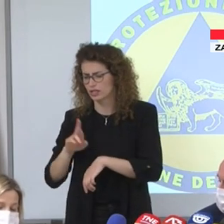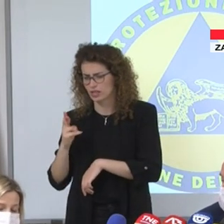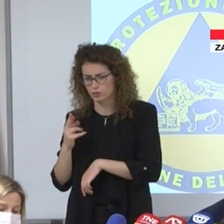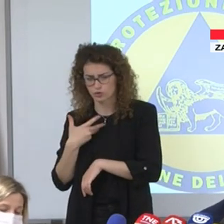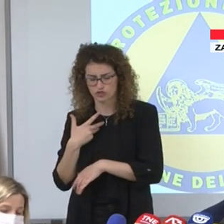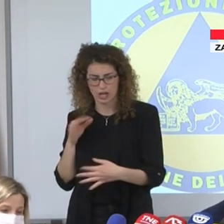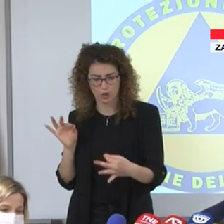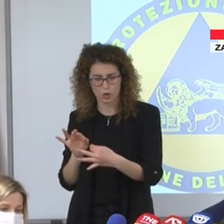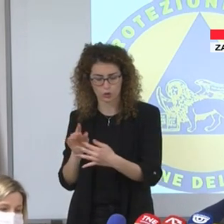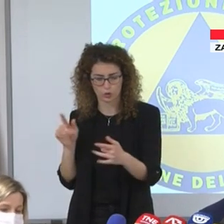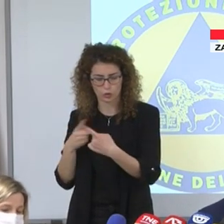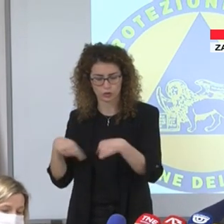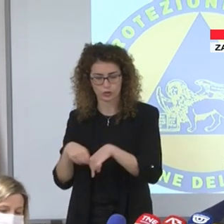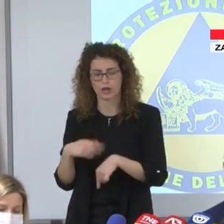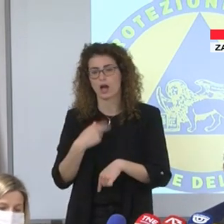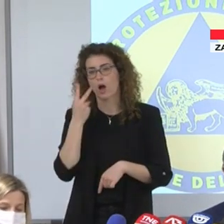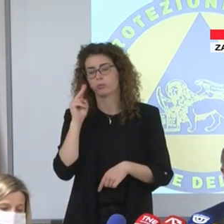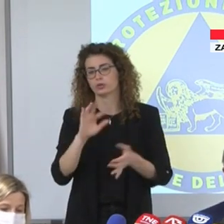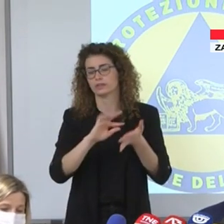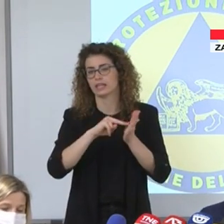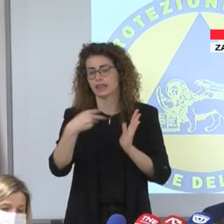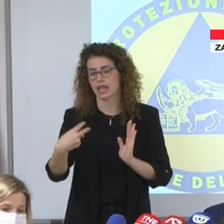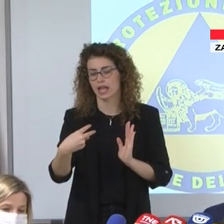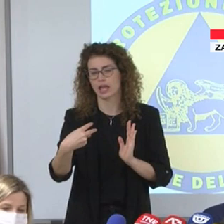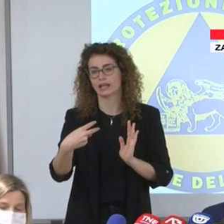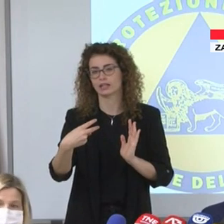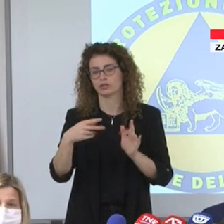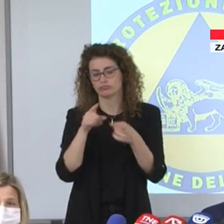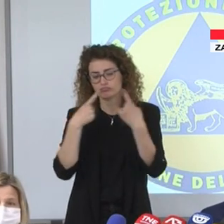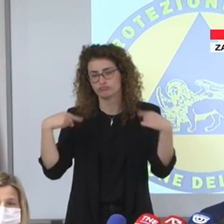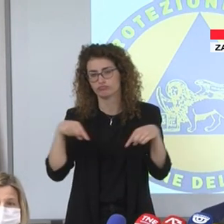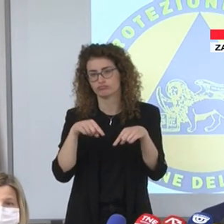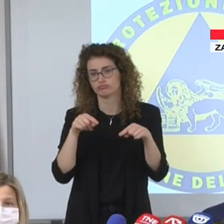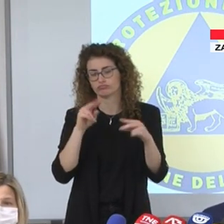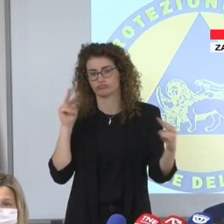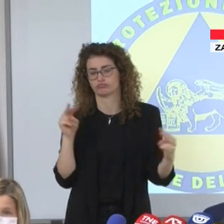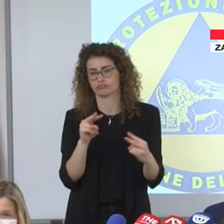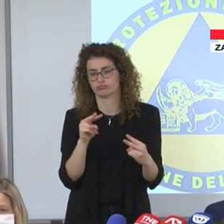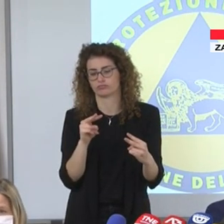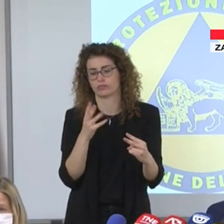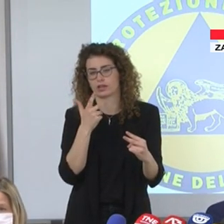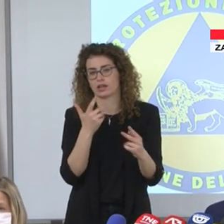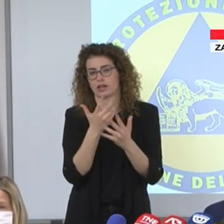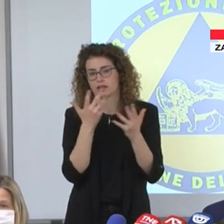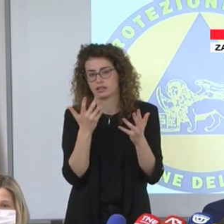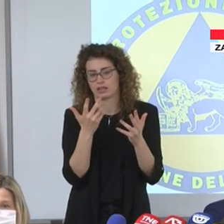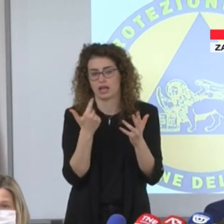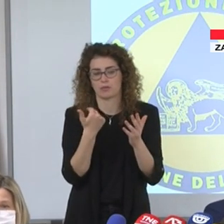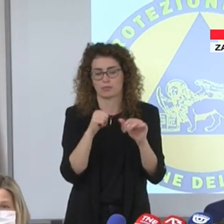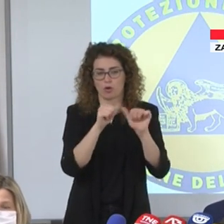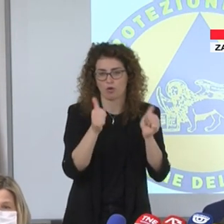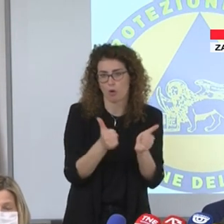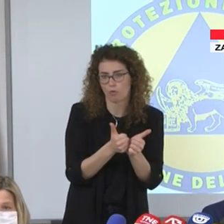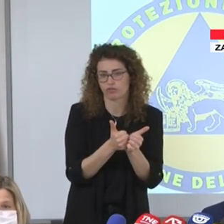all'incontro. No, da un punto di vista tecnico si stanno incontrando per chiarire le modalità, il formato, tutto il resto,